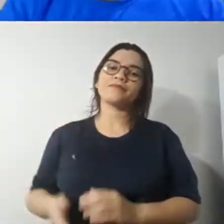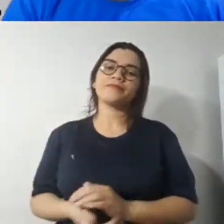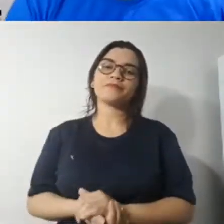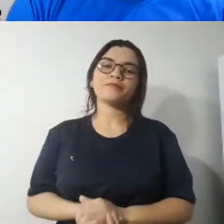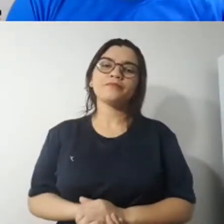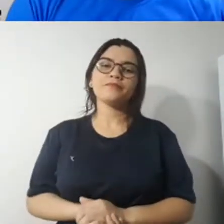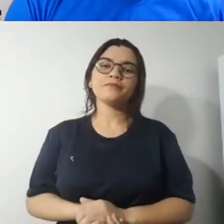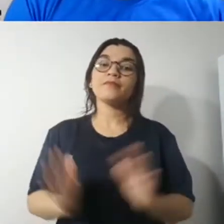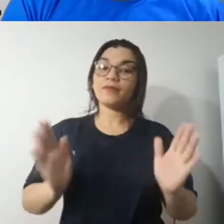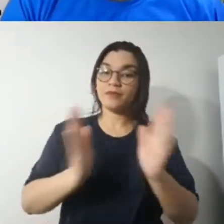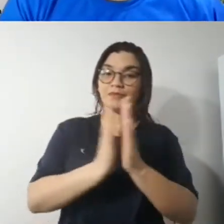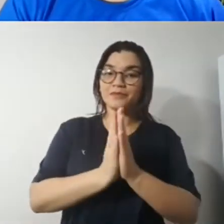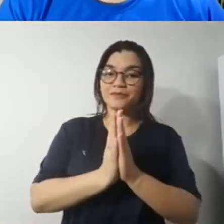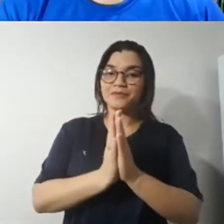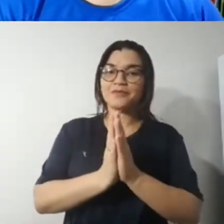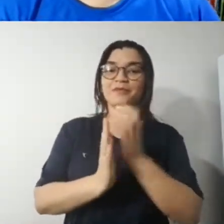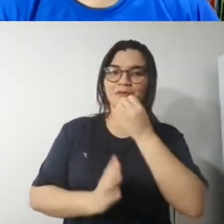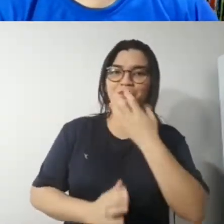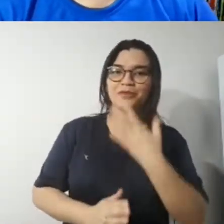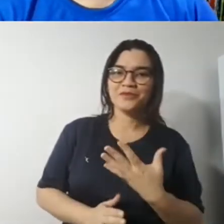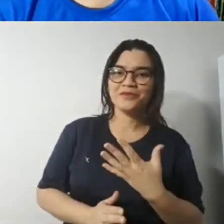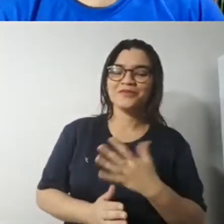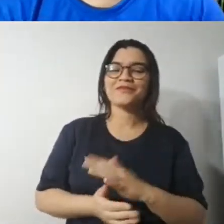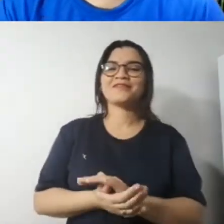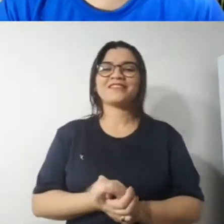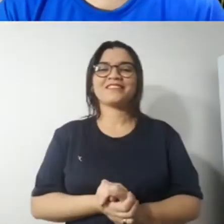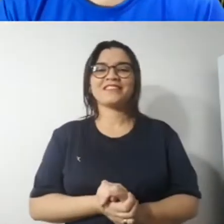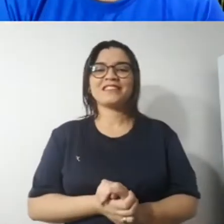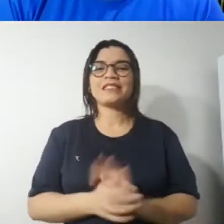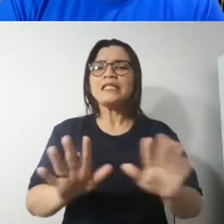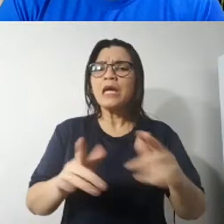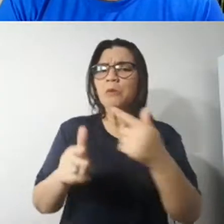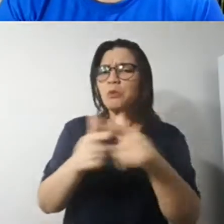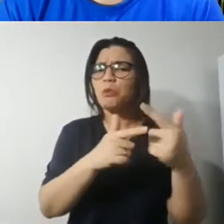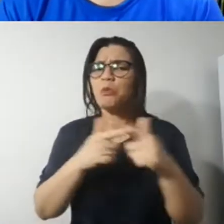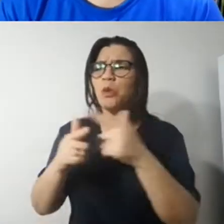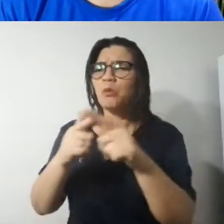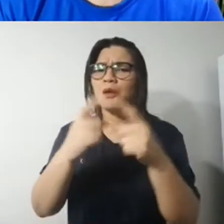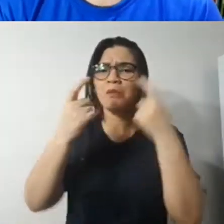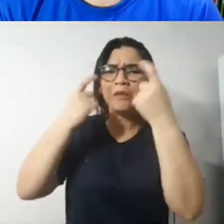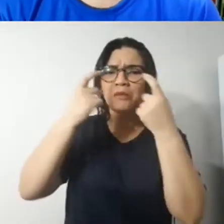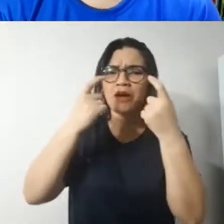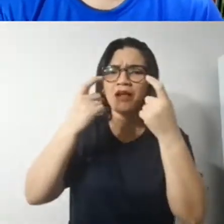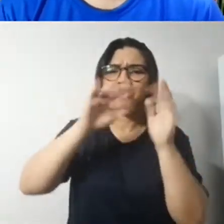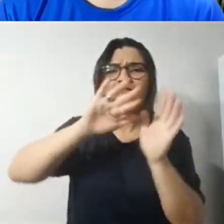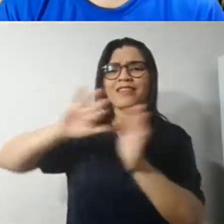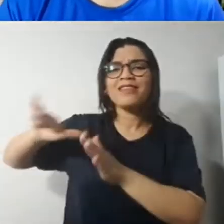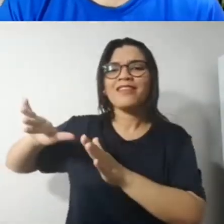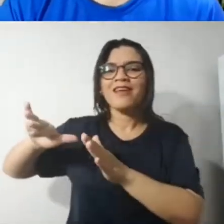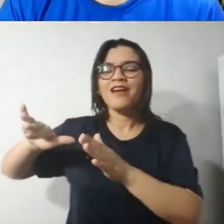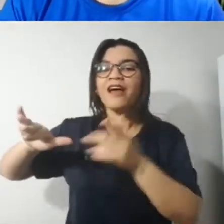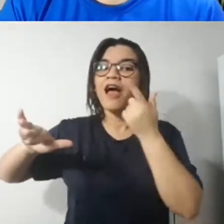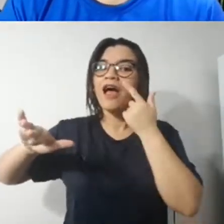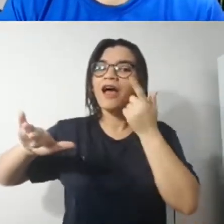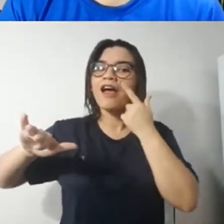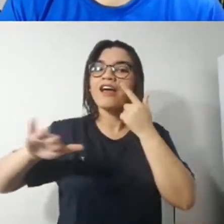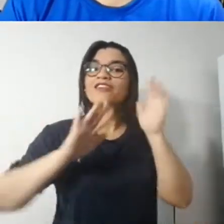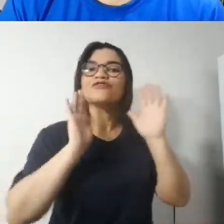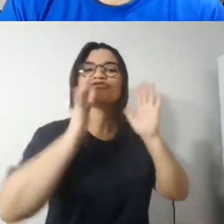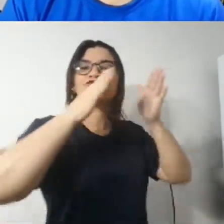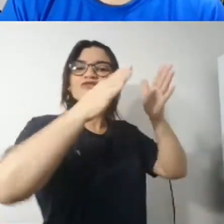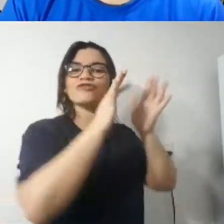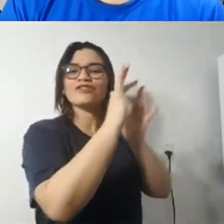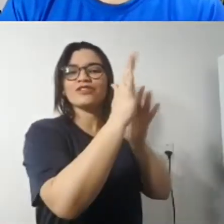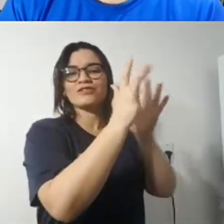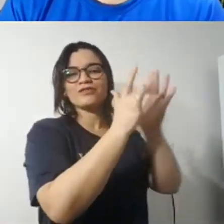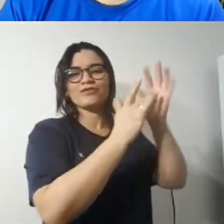Amém. Que coisa boa, né? Não olhe as circunstâncias, olhe o amor do Senhor. Olhe para o Senhor e esteja alegre.